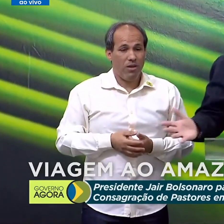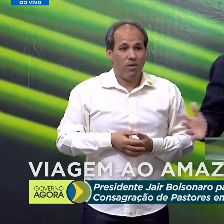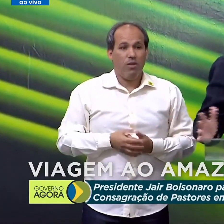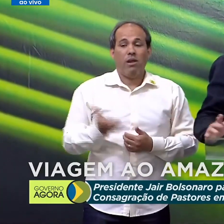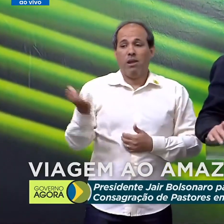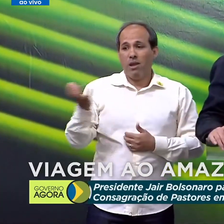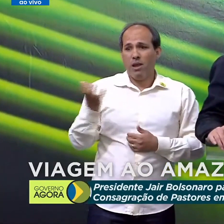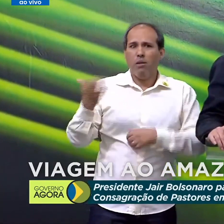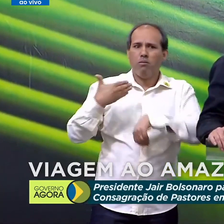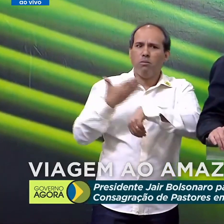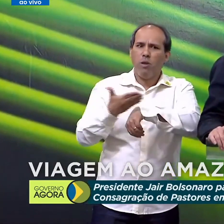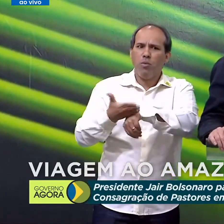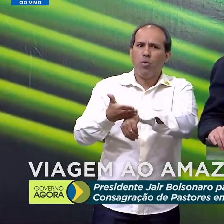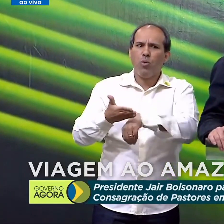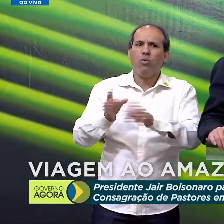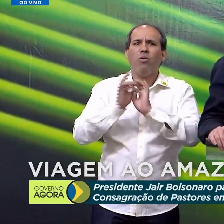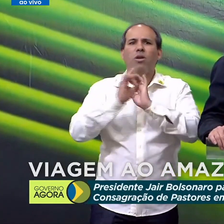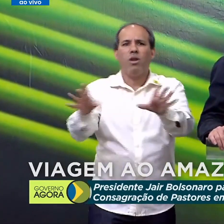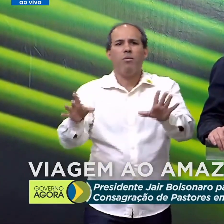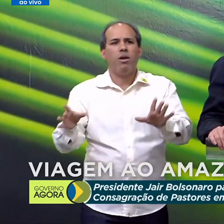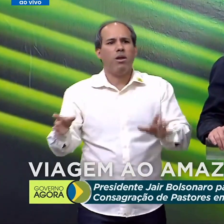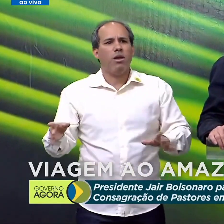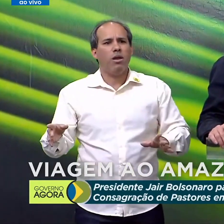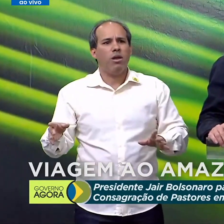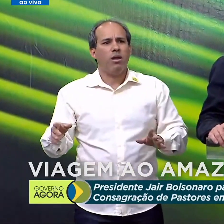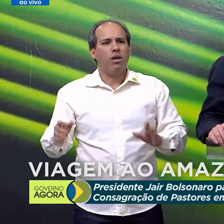Quiseram o tempo todo liberar as drogas,